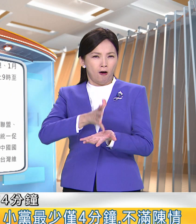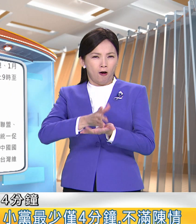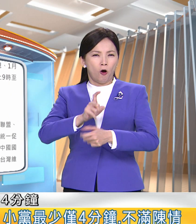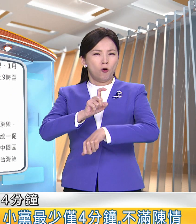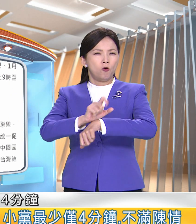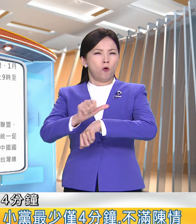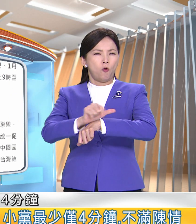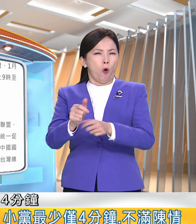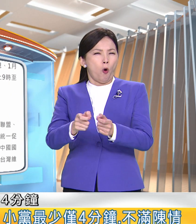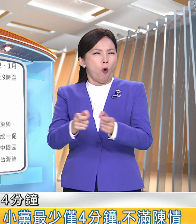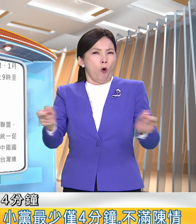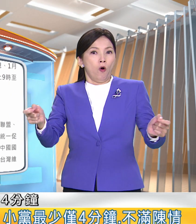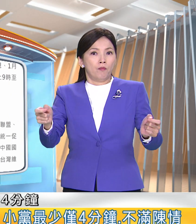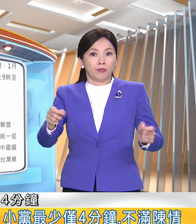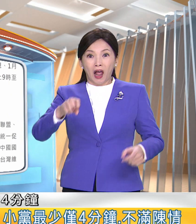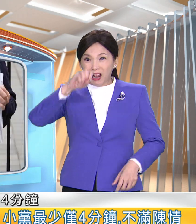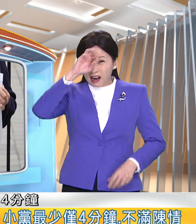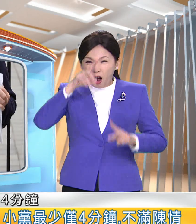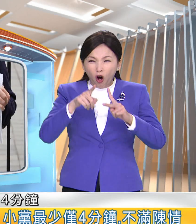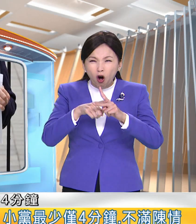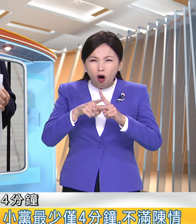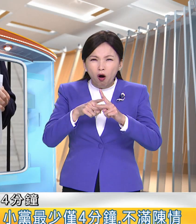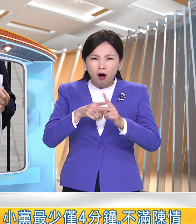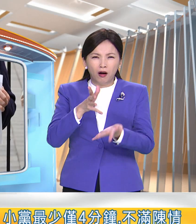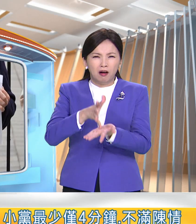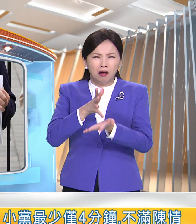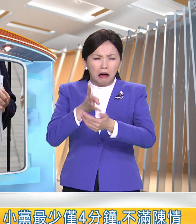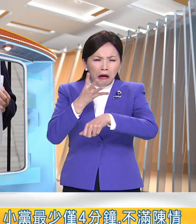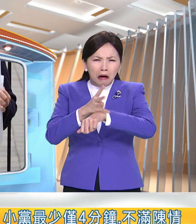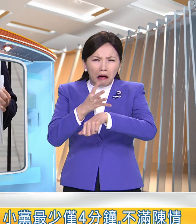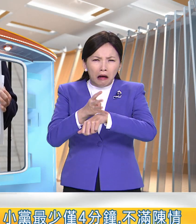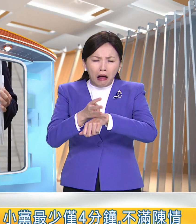党最少的只有4分钟，十分不公平。